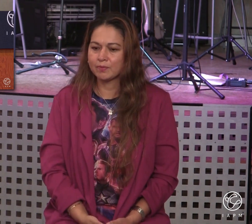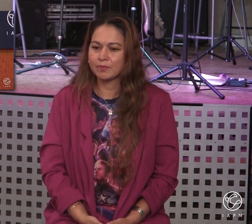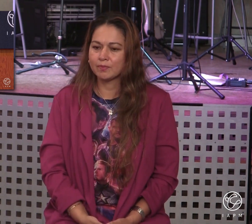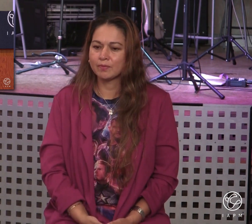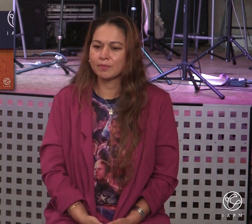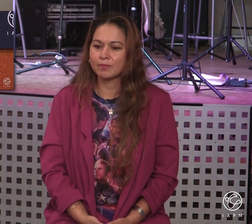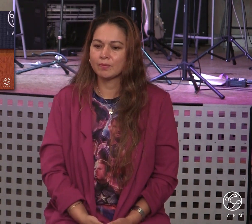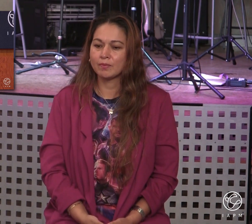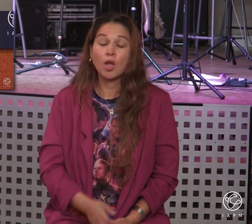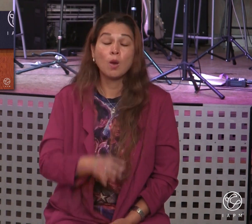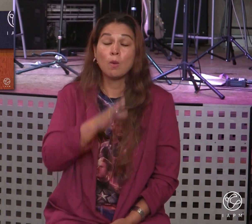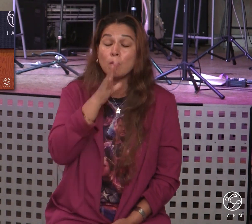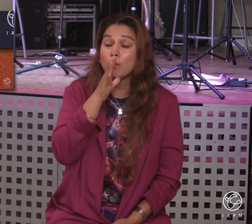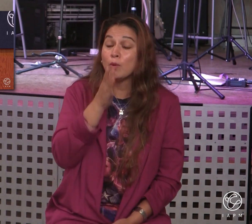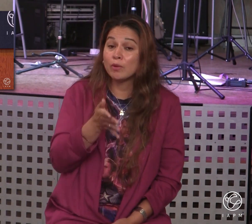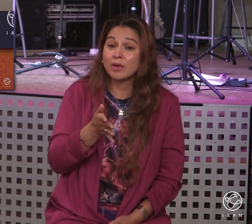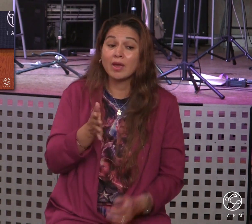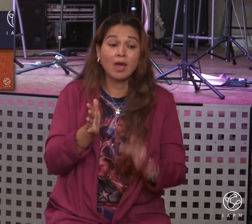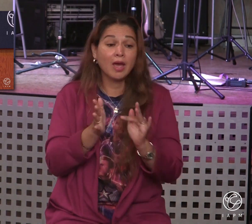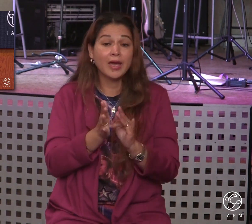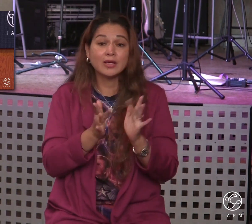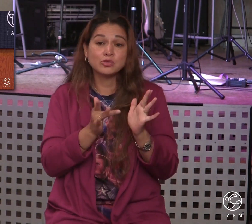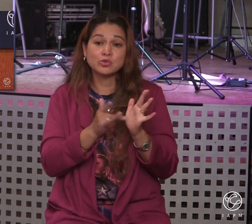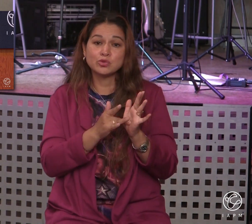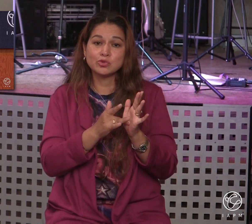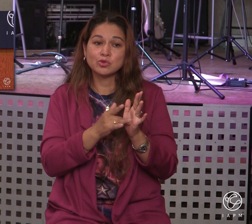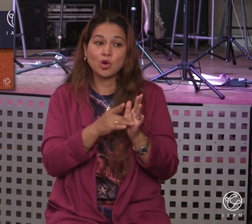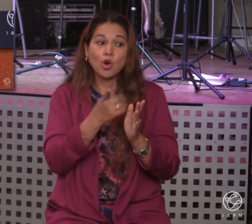de Jesucristo,